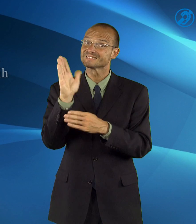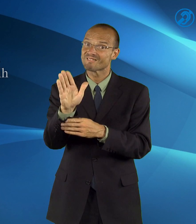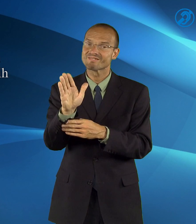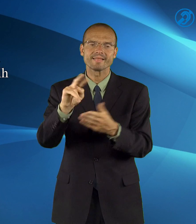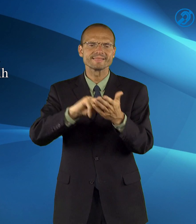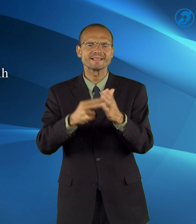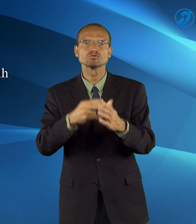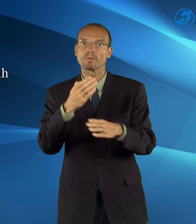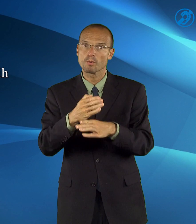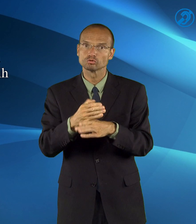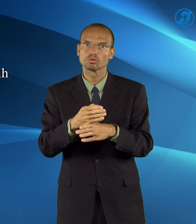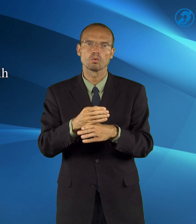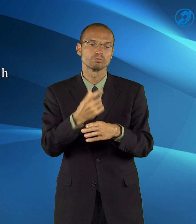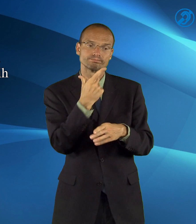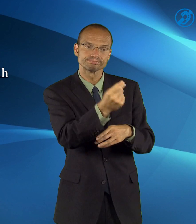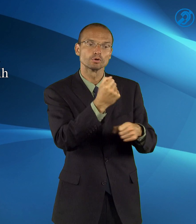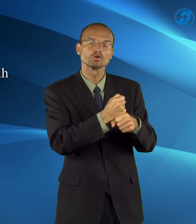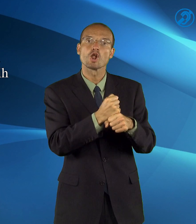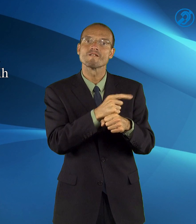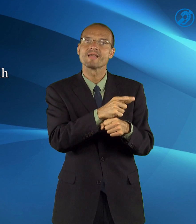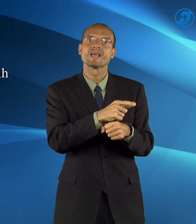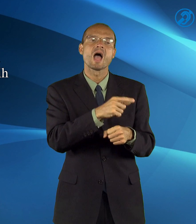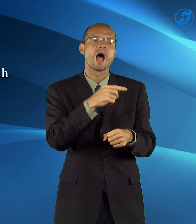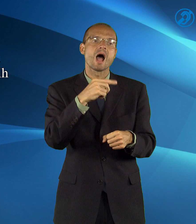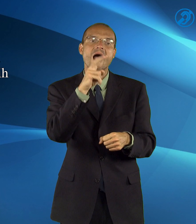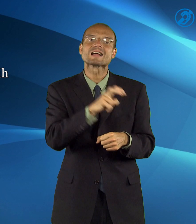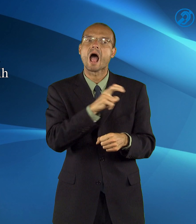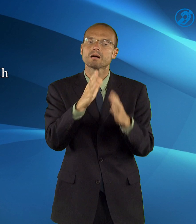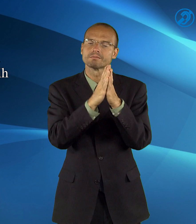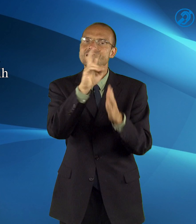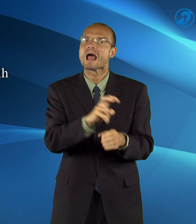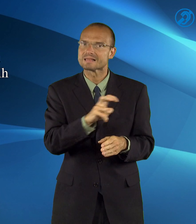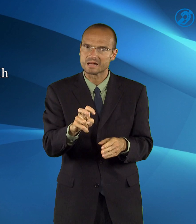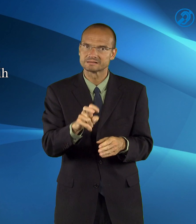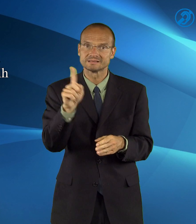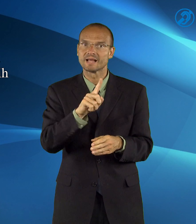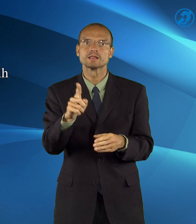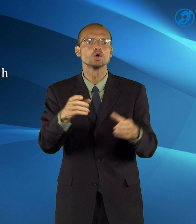Predstavitve tehničnih pripomočkov v sodelovanju s Karitasom in skupino starejših.